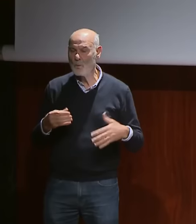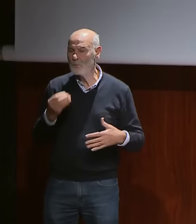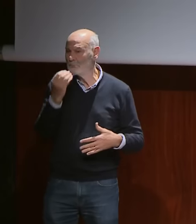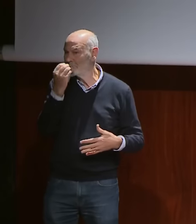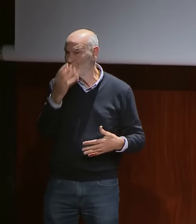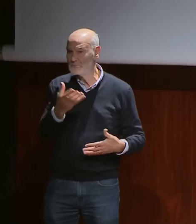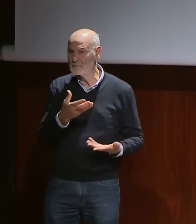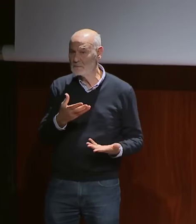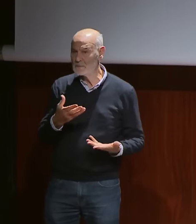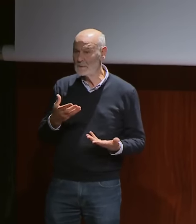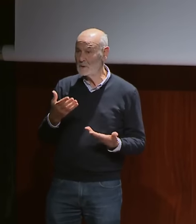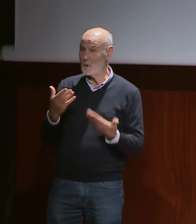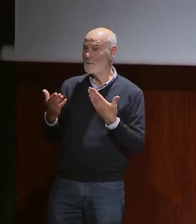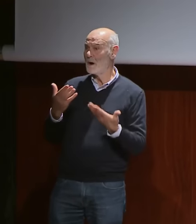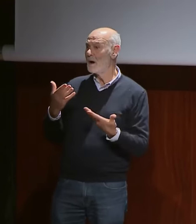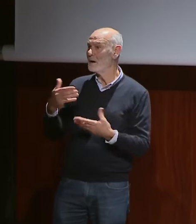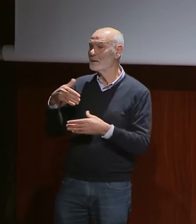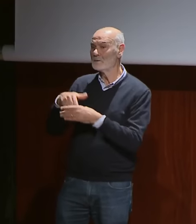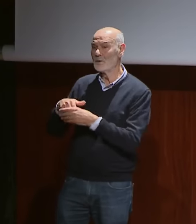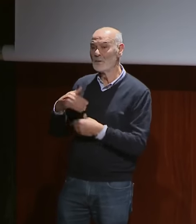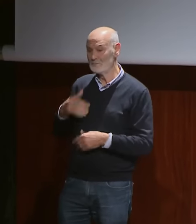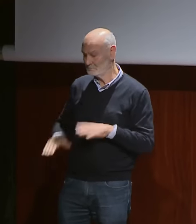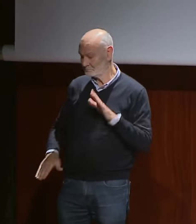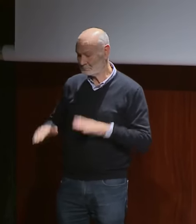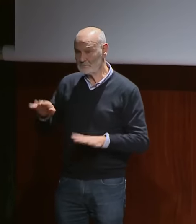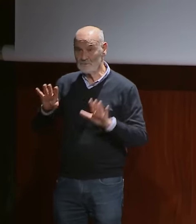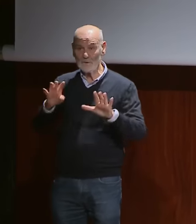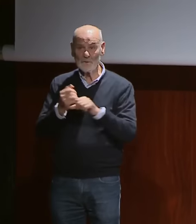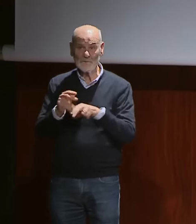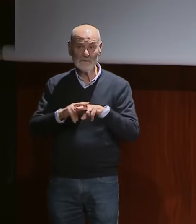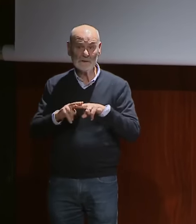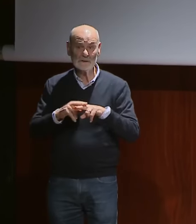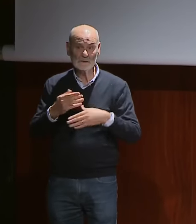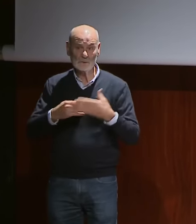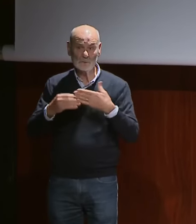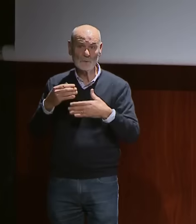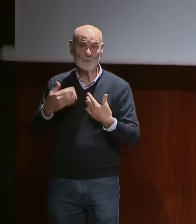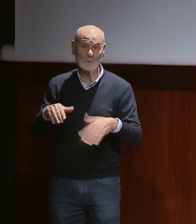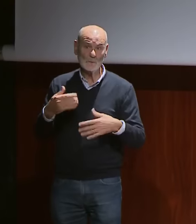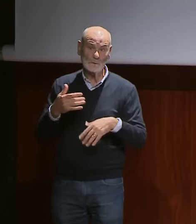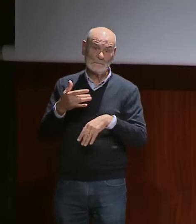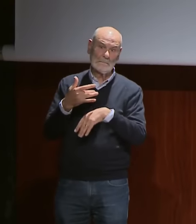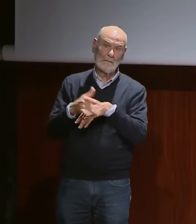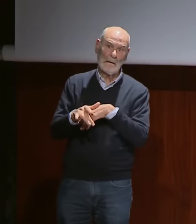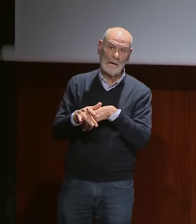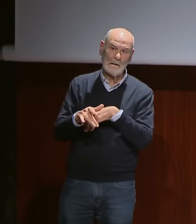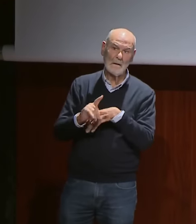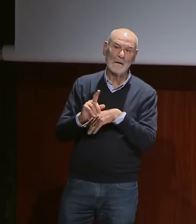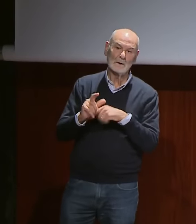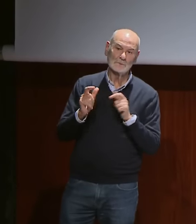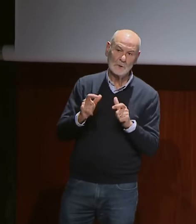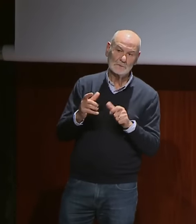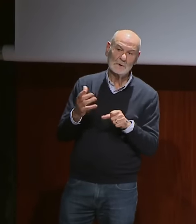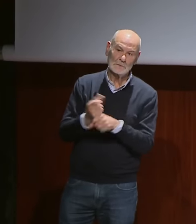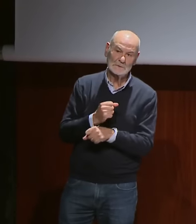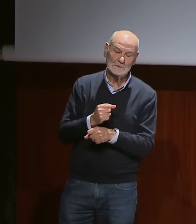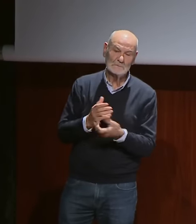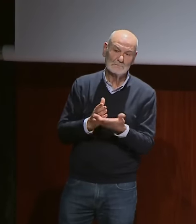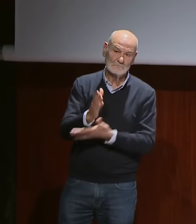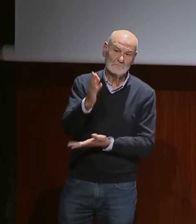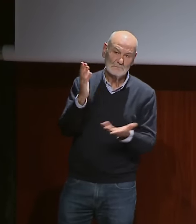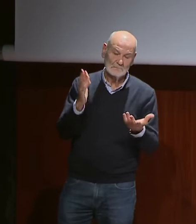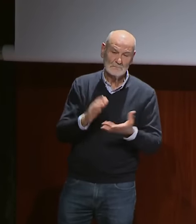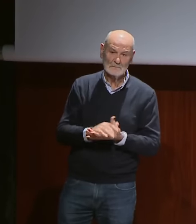de me construire et de devenir fort avec cette identité. Voilà. Avant 9 ans, on va dire que